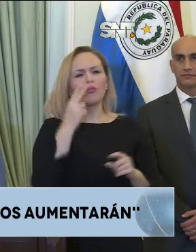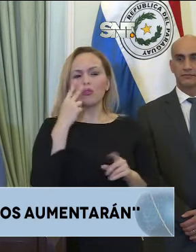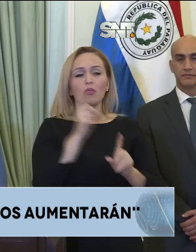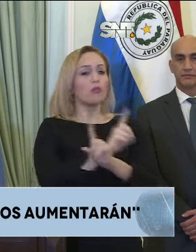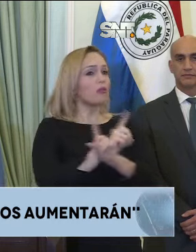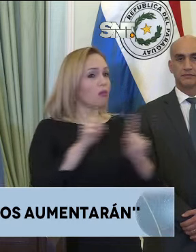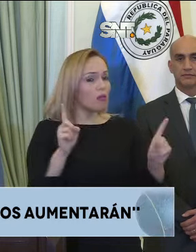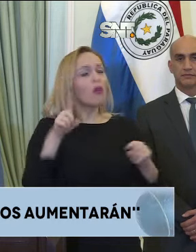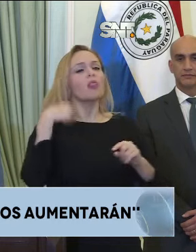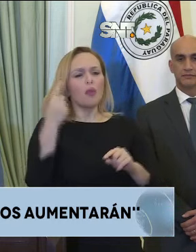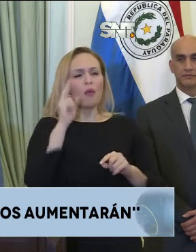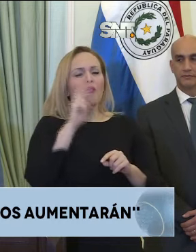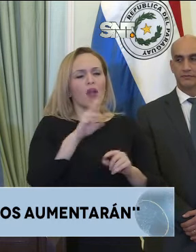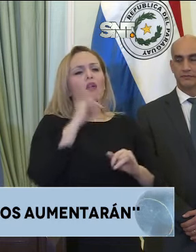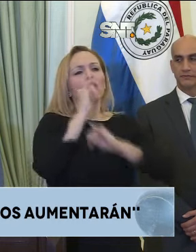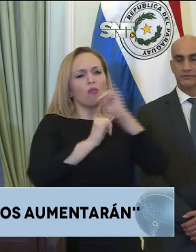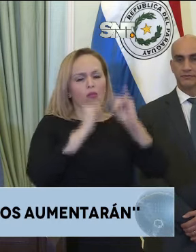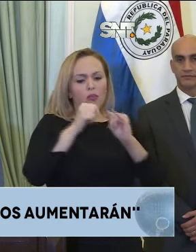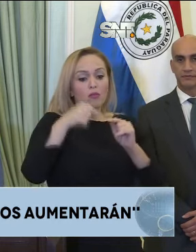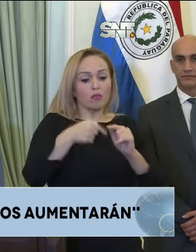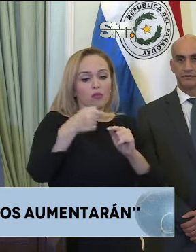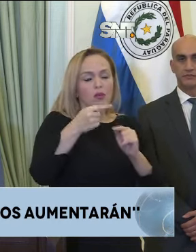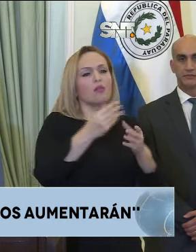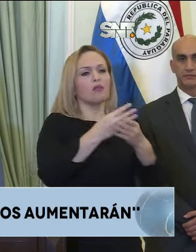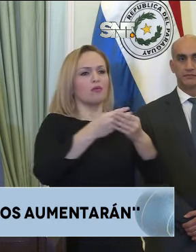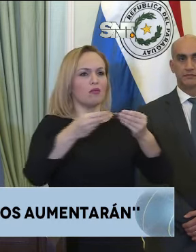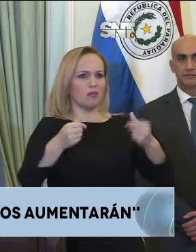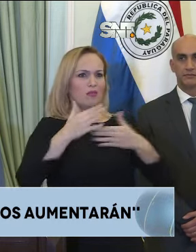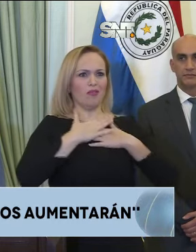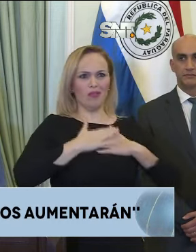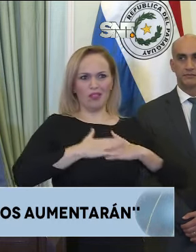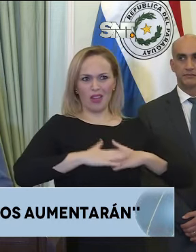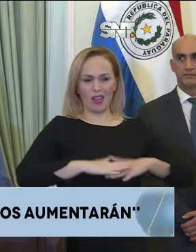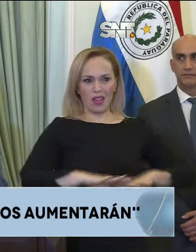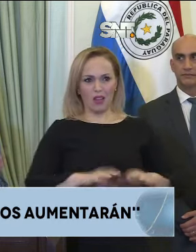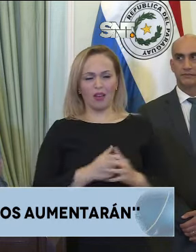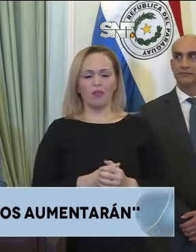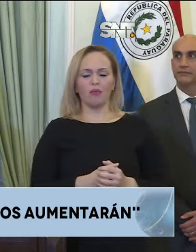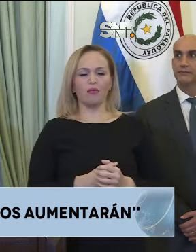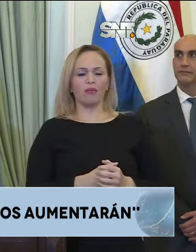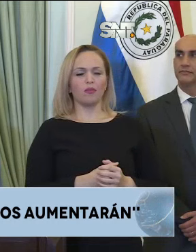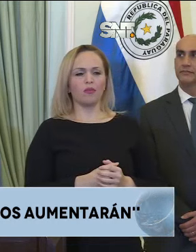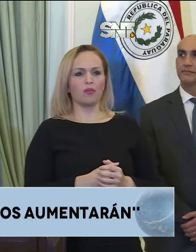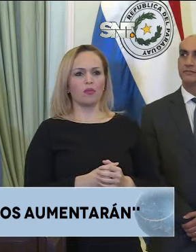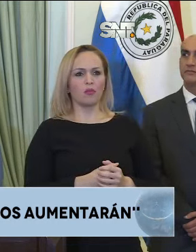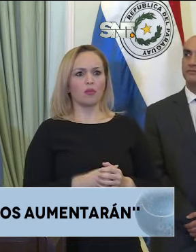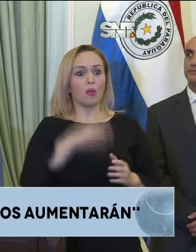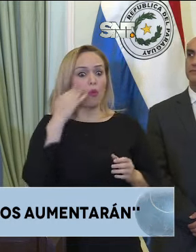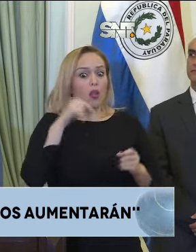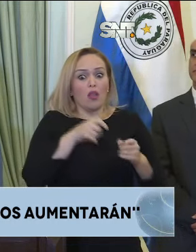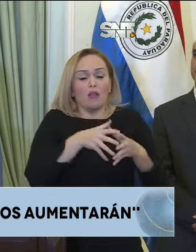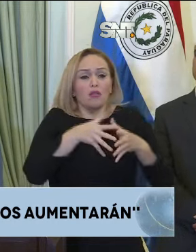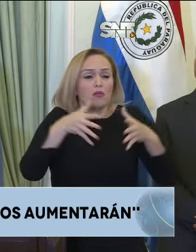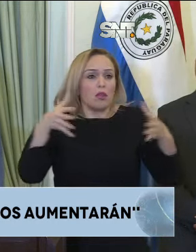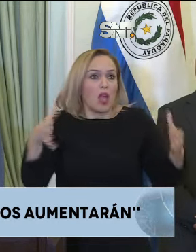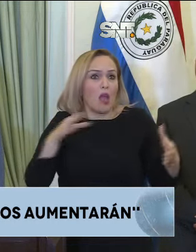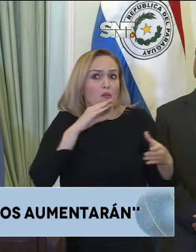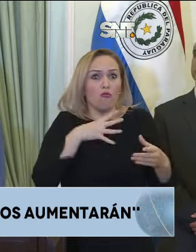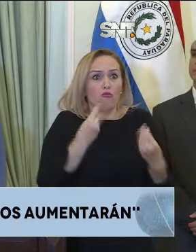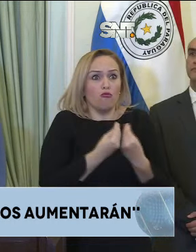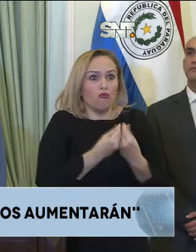comentar con relación a eso. Esto sobre todo es para, digamos, la gran, digamos, la gran población y las